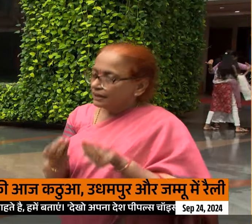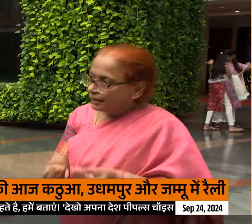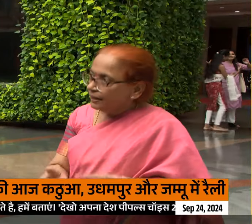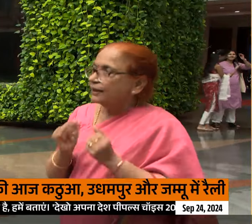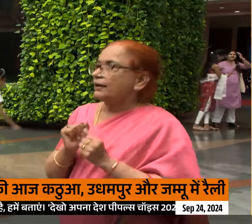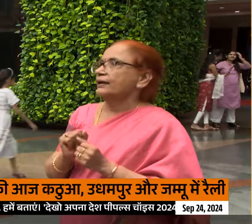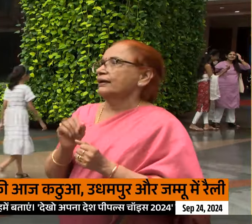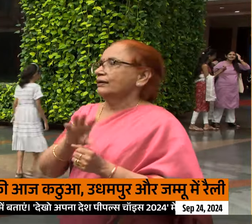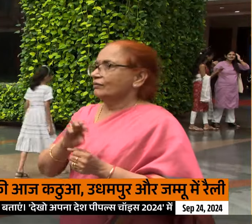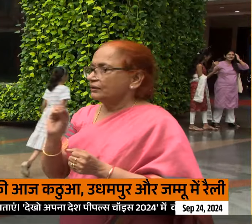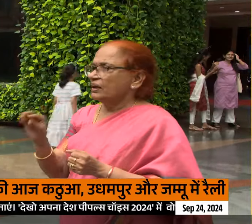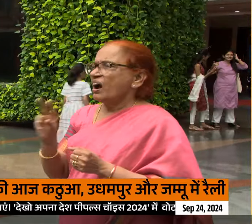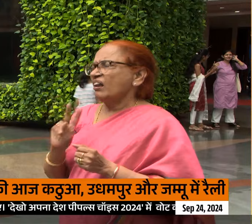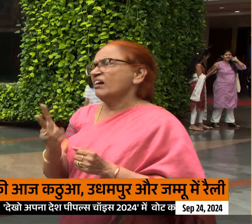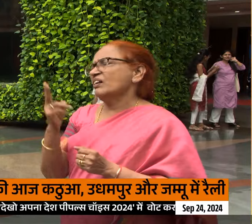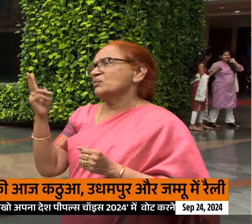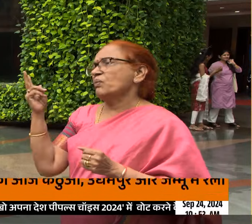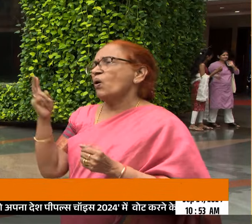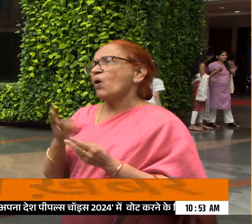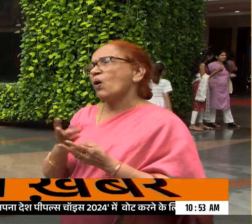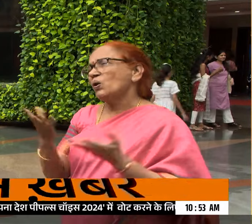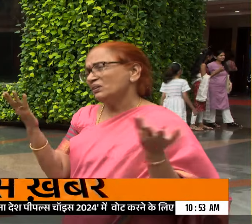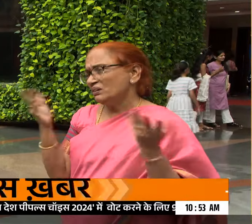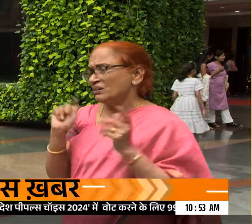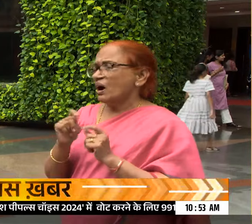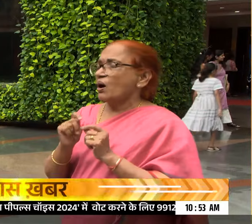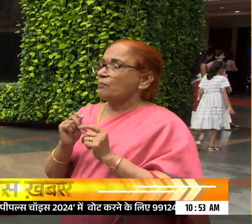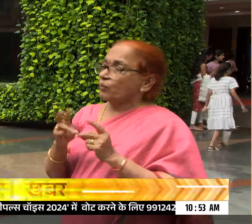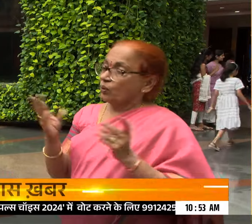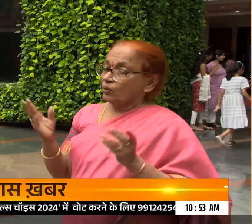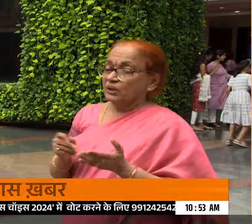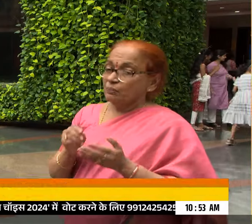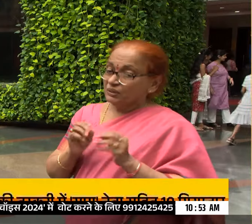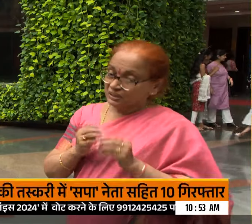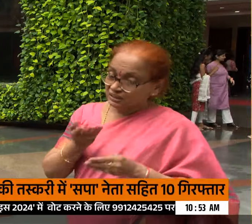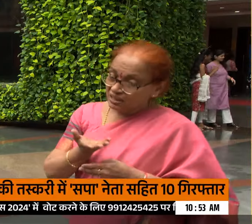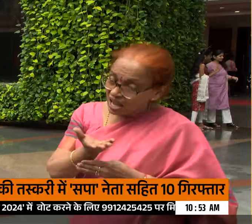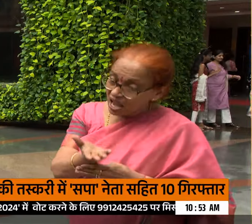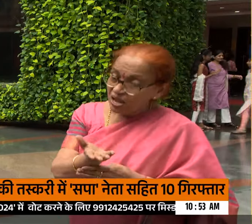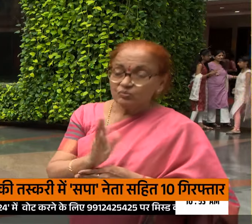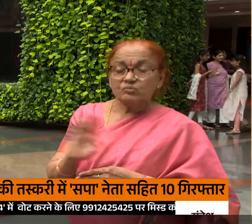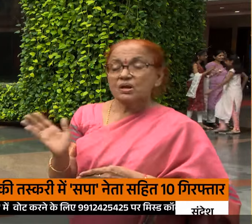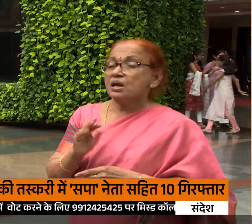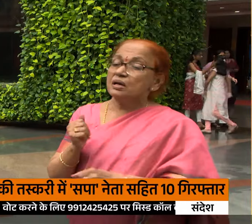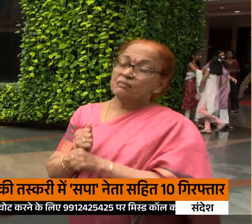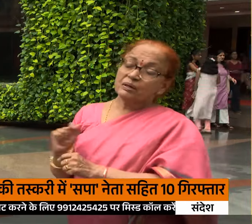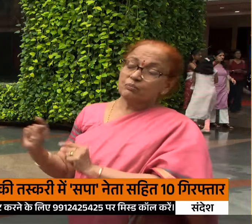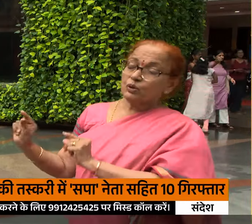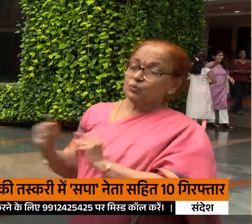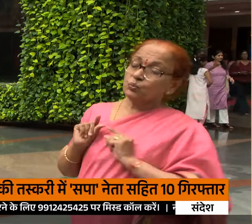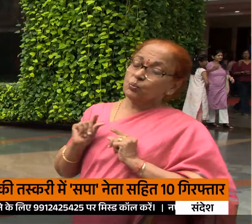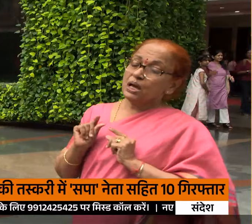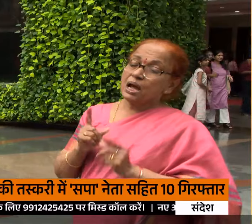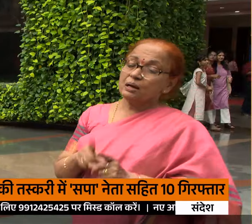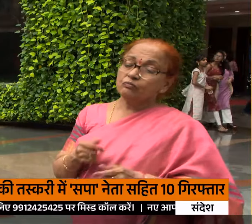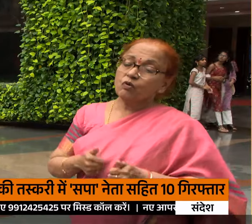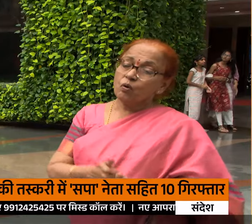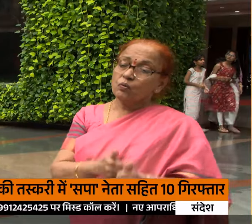बहुत difficult आ जाते हैं तो बहुत सारे ऐसे issue आते हैं उस पर government जो है वो हम अगर उनको कह रहे हैं तो वो